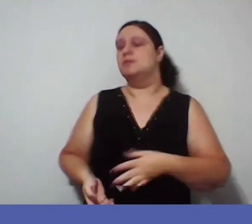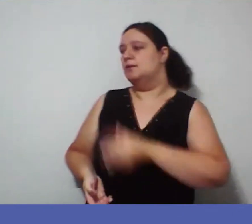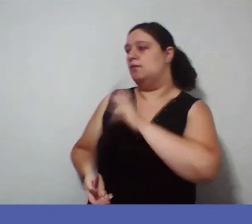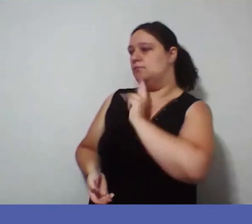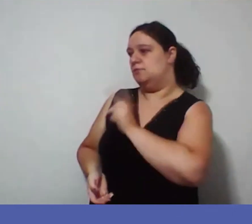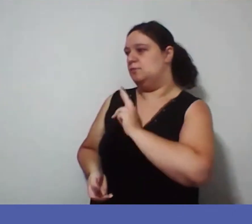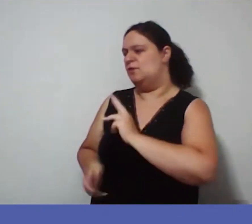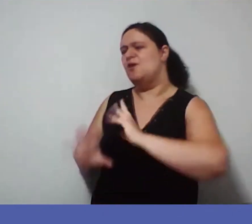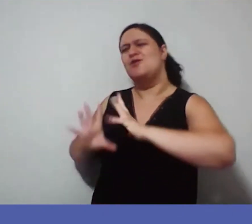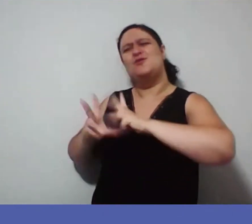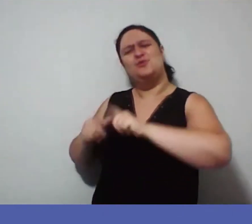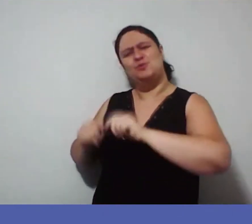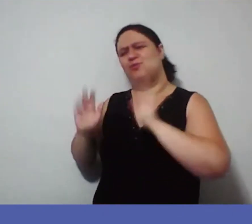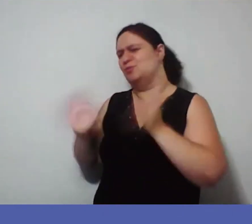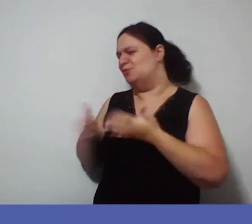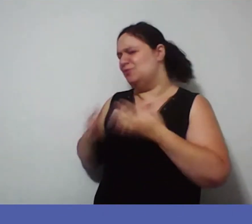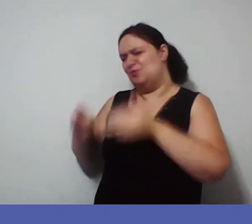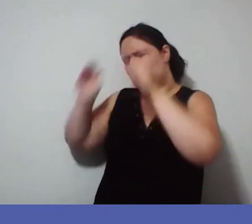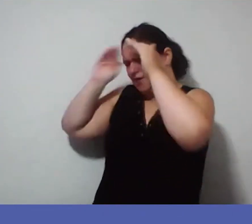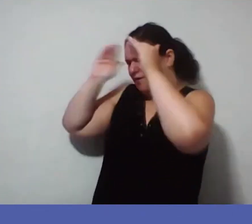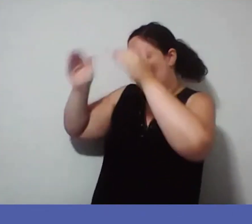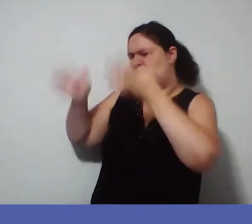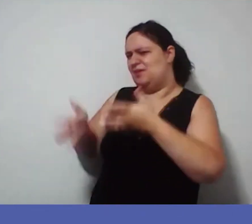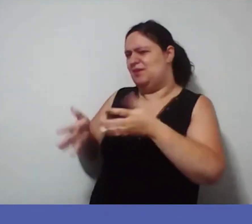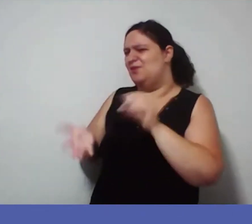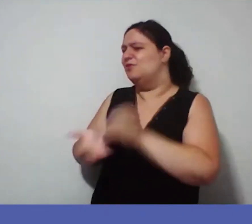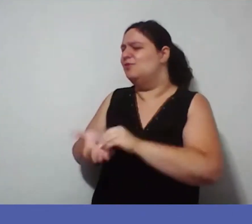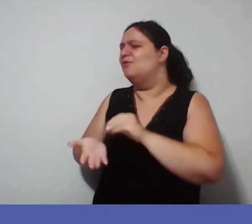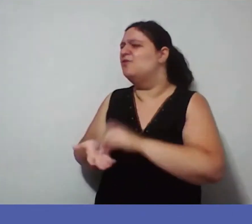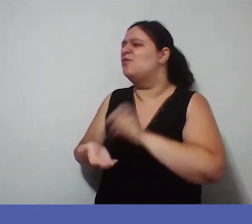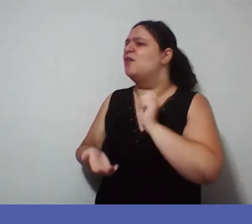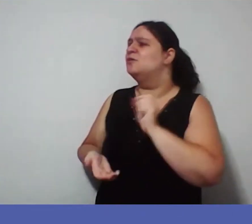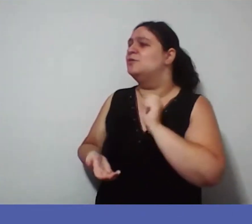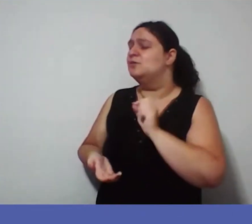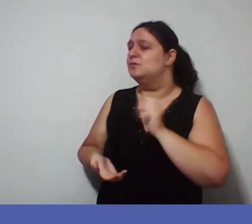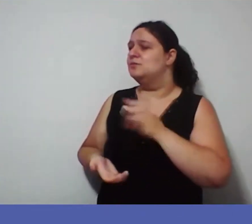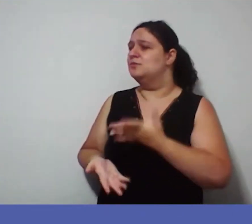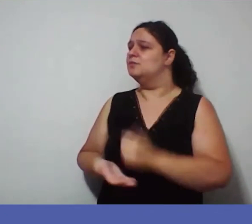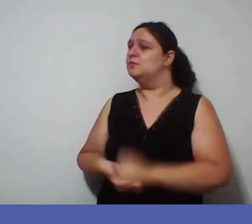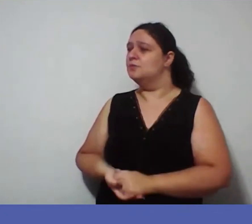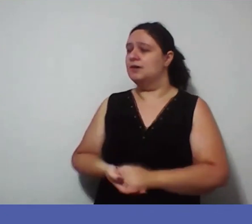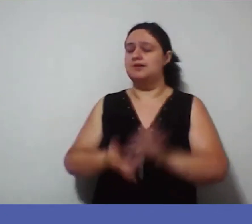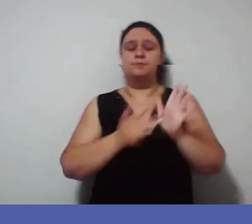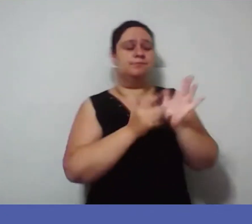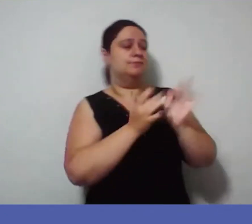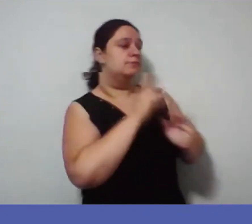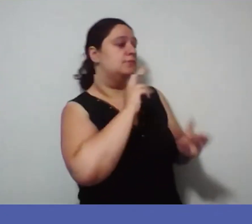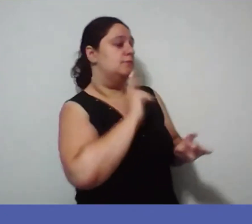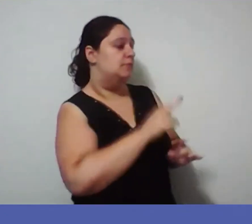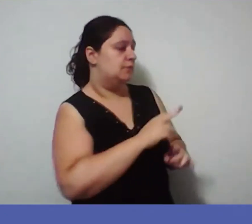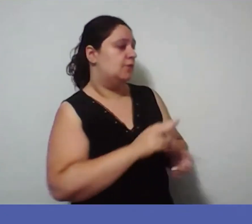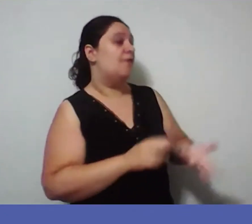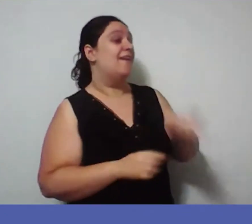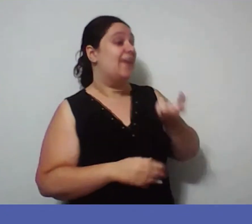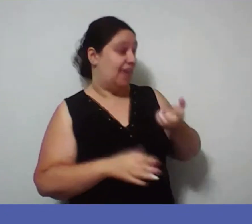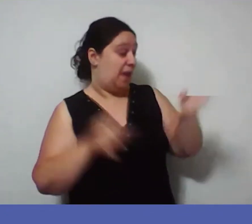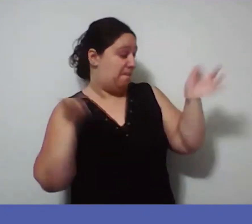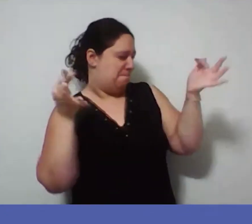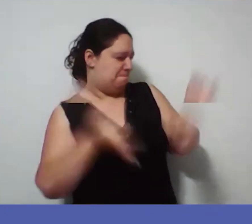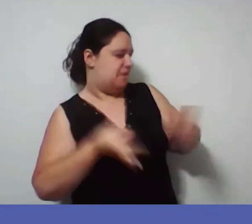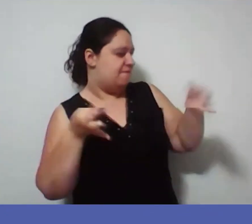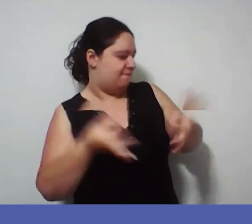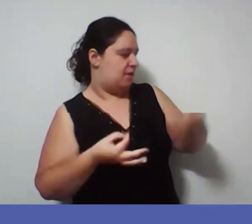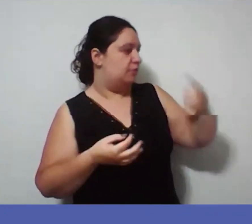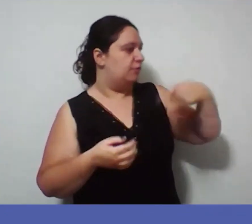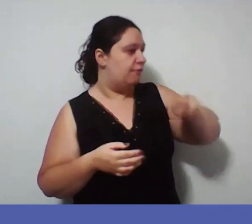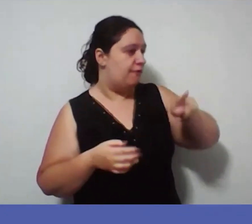tenho observado. Que me falta ainda? Disse-lhe Jesus: se queres ser perfeito, vai, vende os